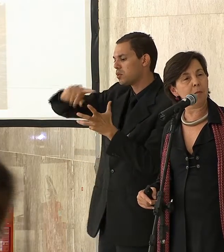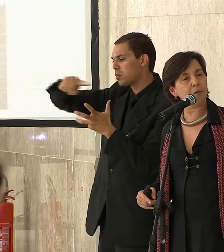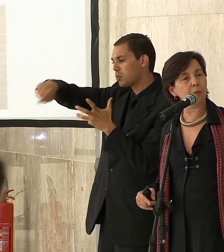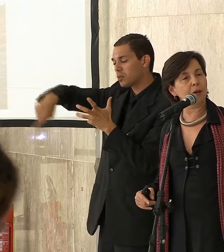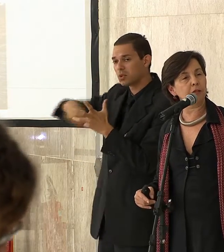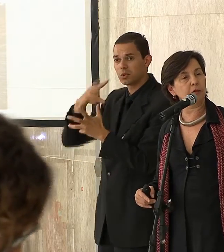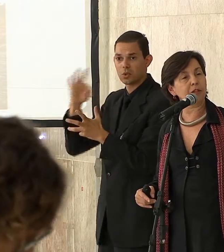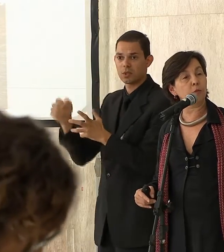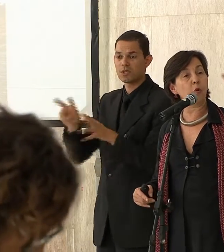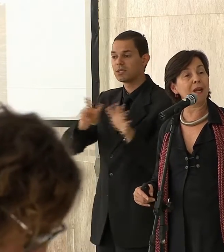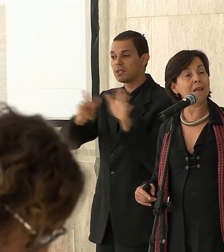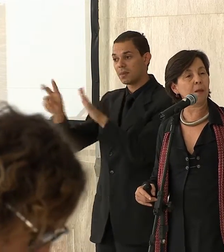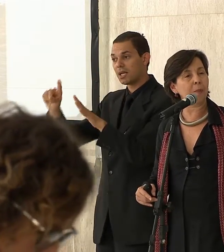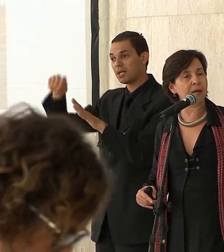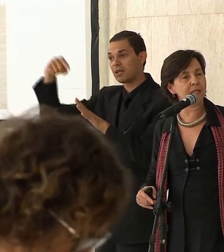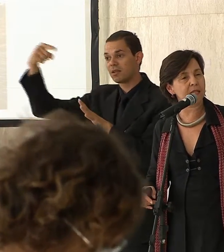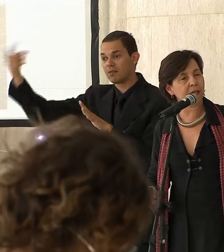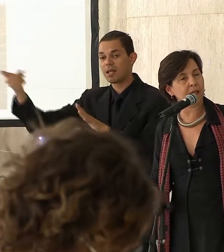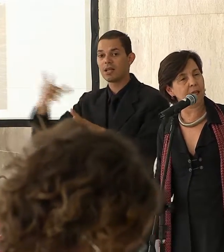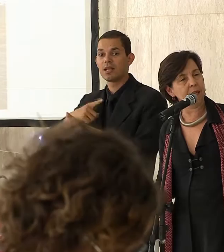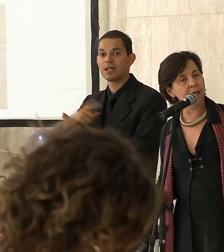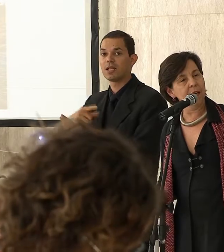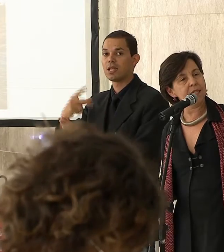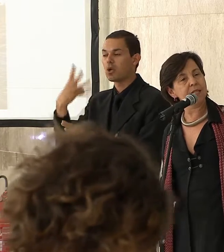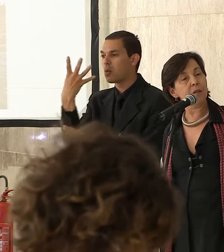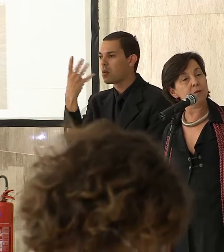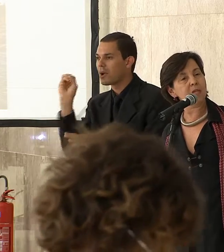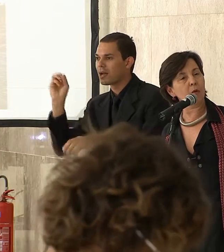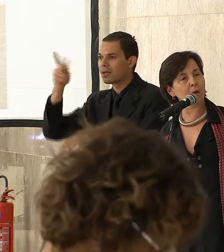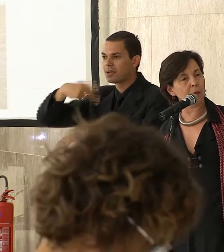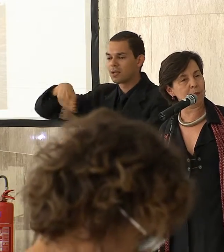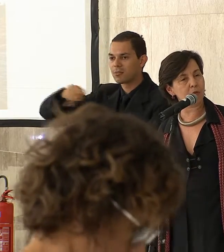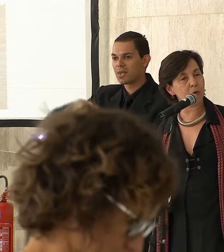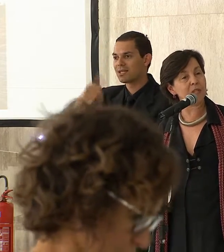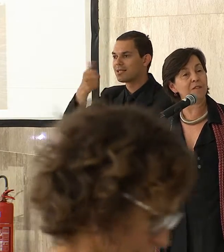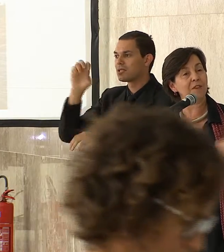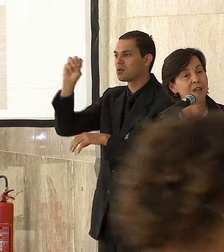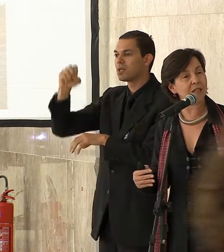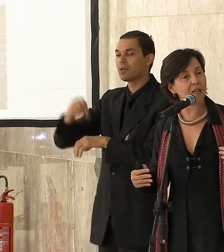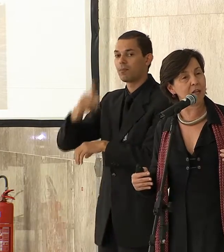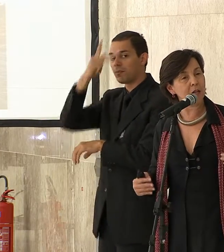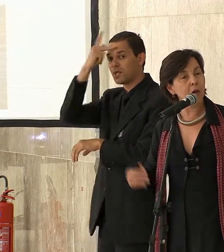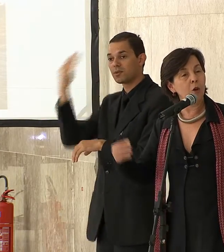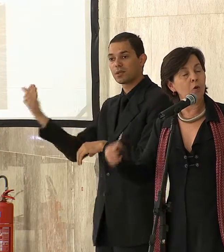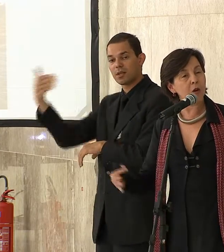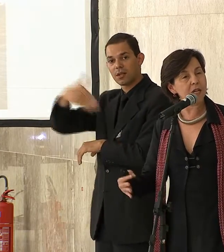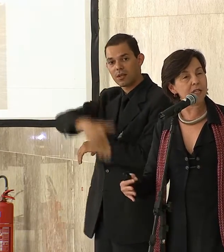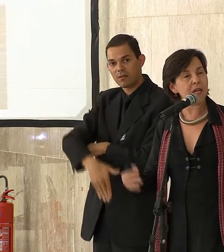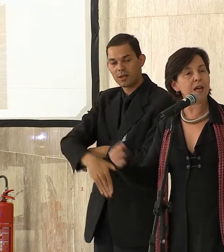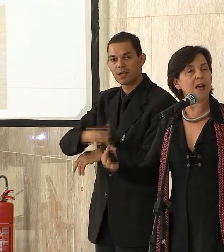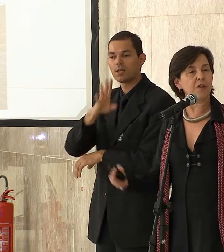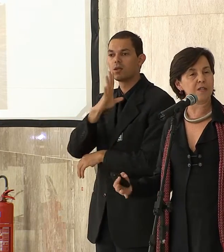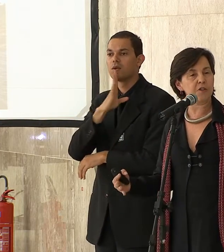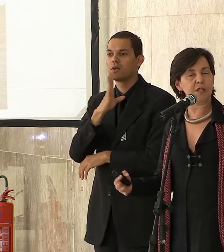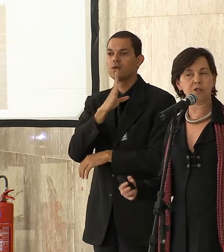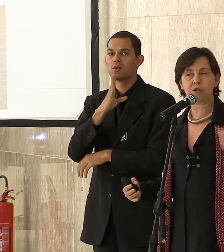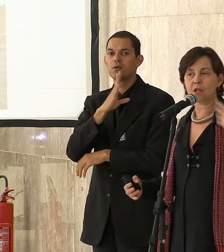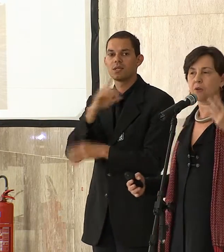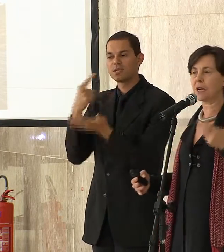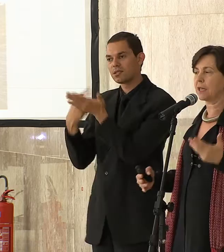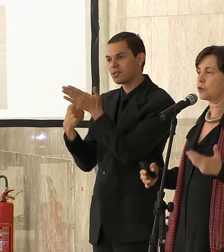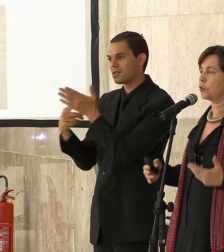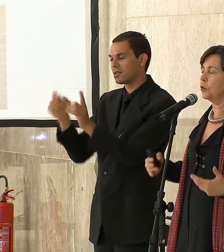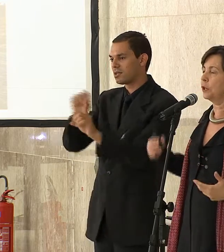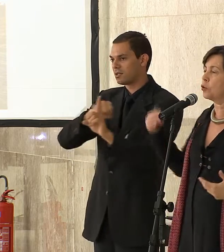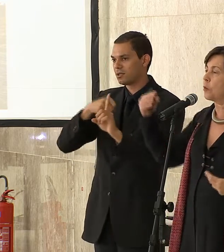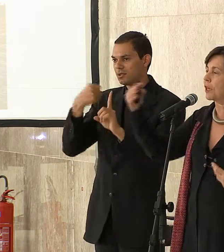por exemplo, Gilbertinho, nós temos 40 países aqui, 150 pessoas que vêm aqui conhecer a nossa agenda